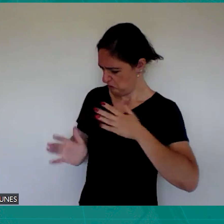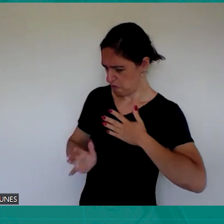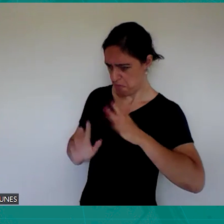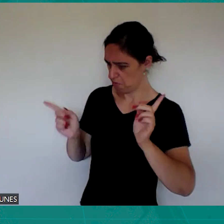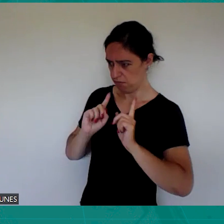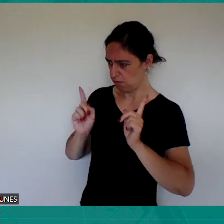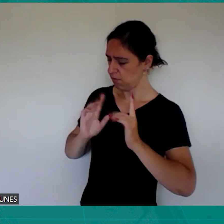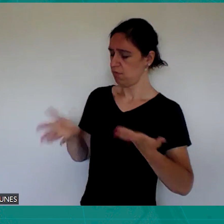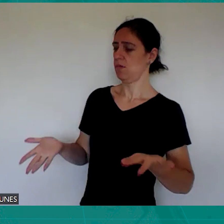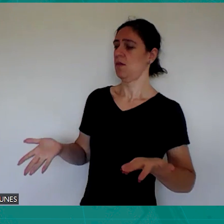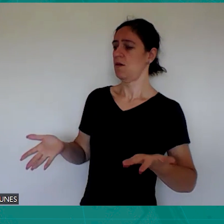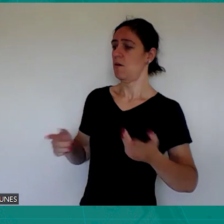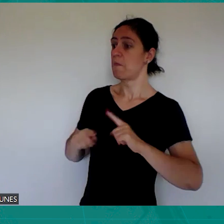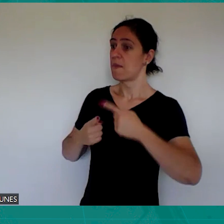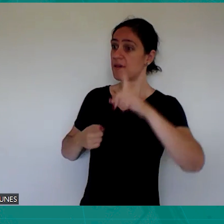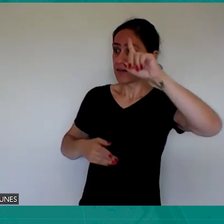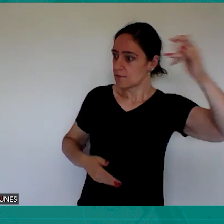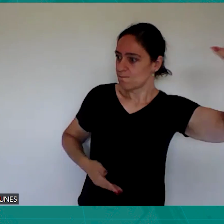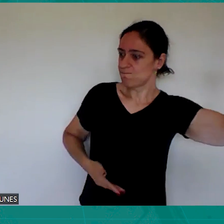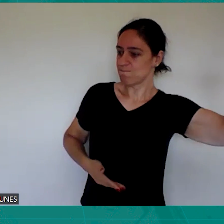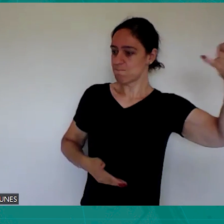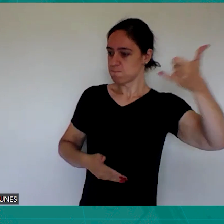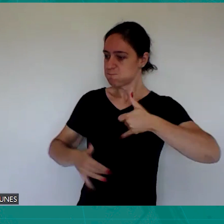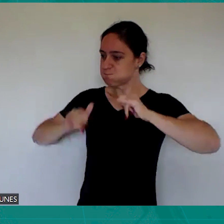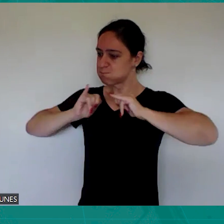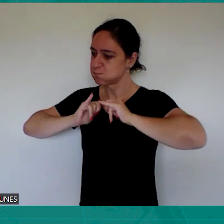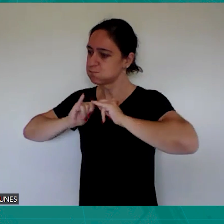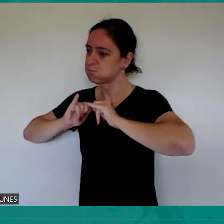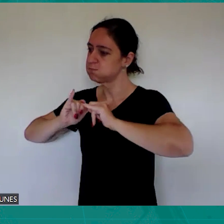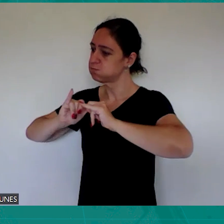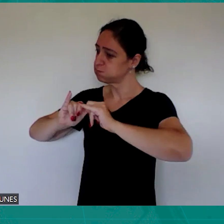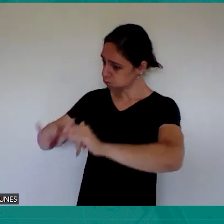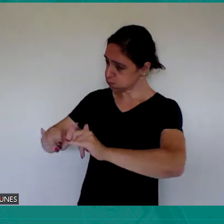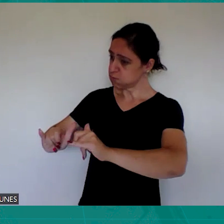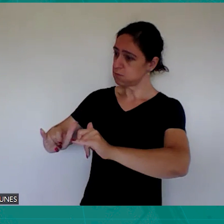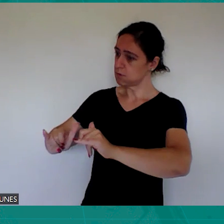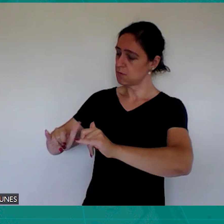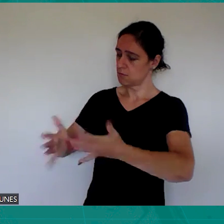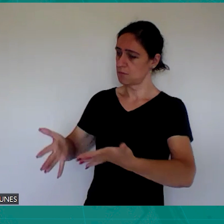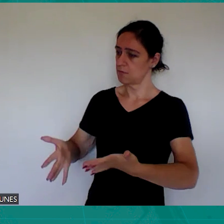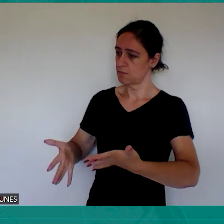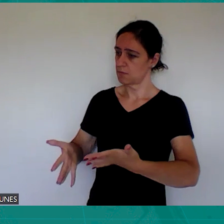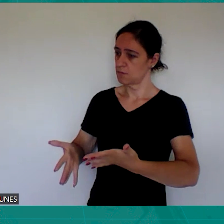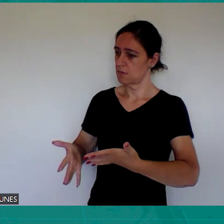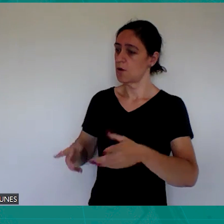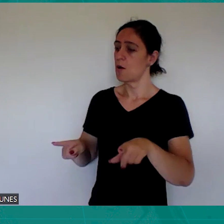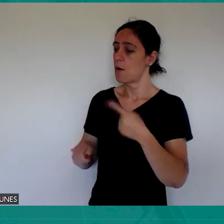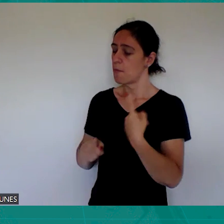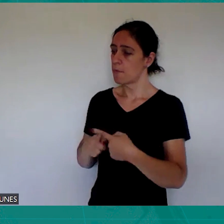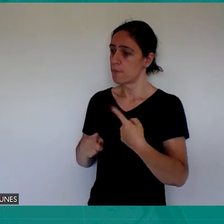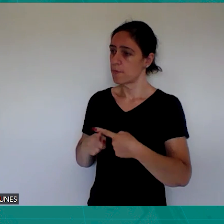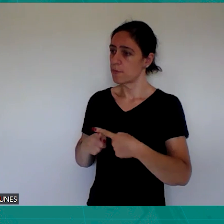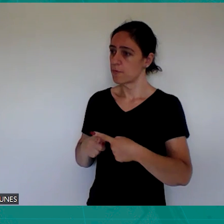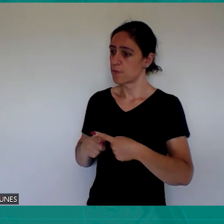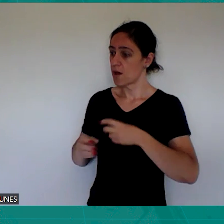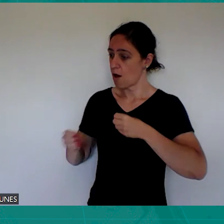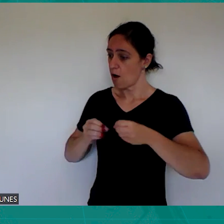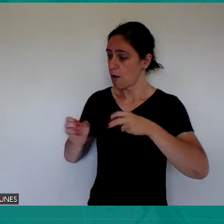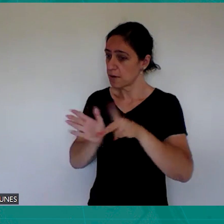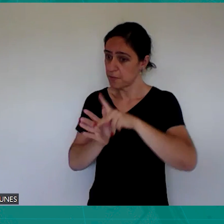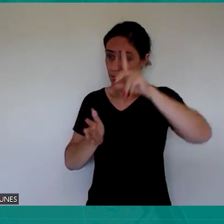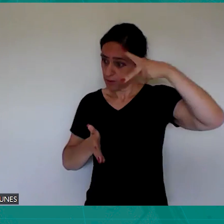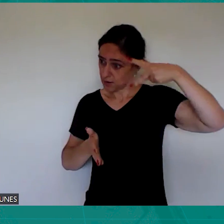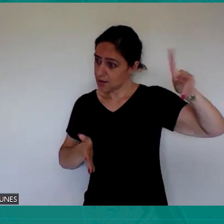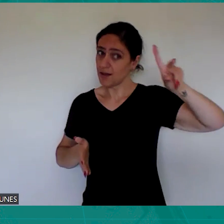mesmo, mas o Pai que permanece em mim faz as suas obras. Como é que o